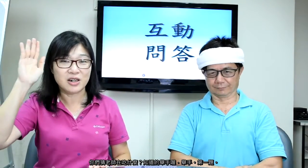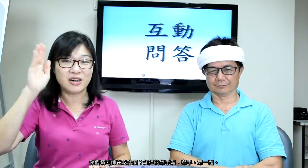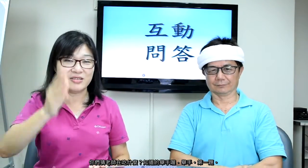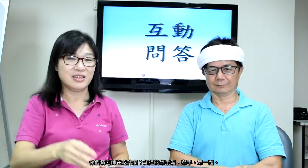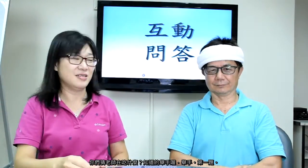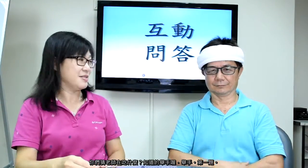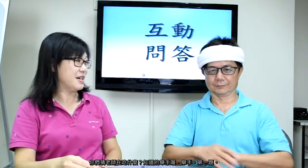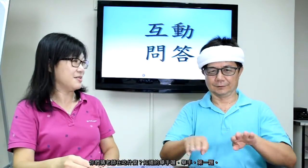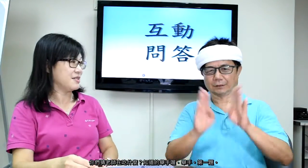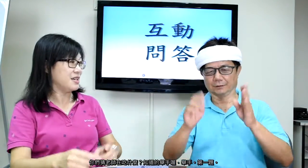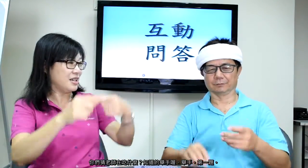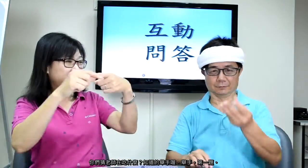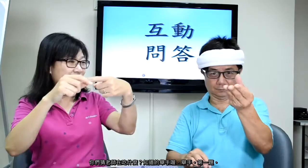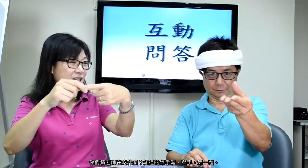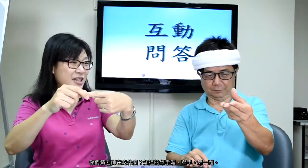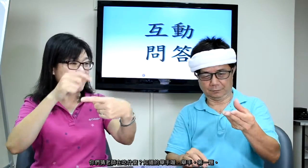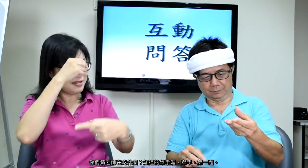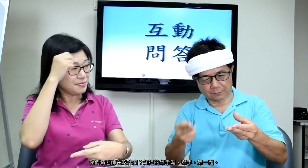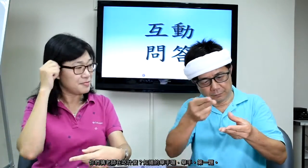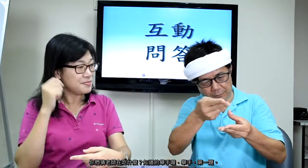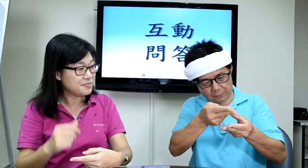手。好，好，第一题，